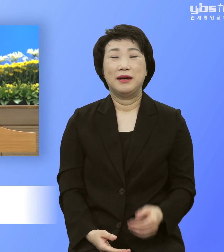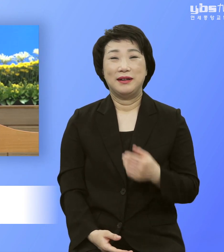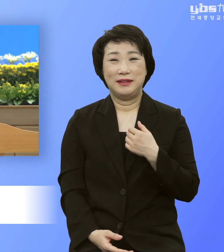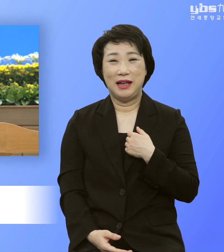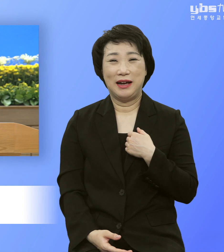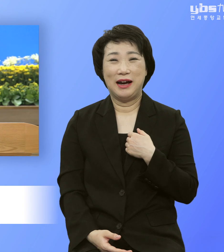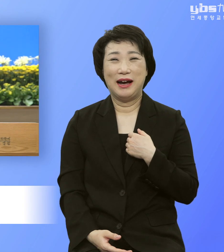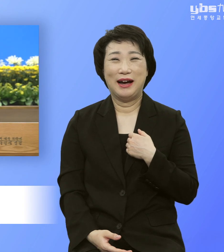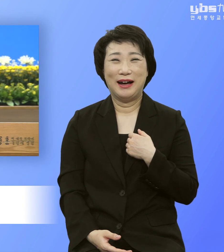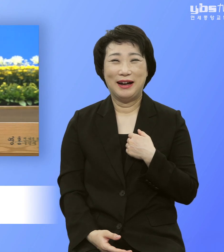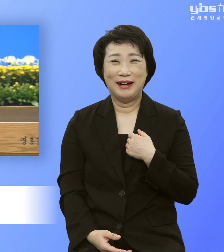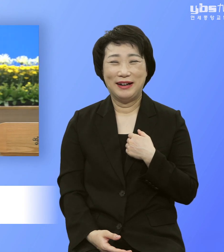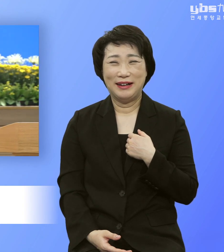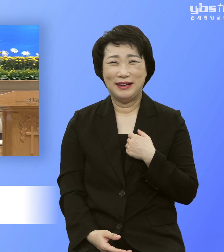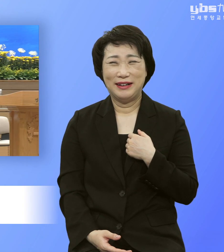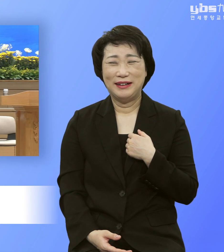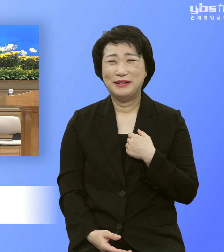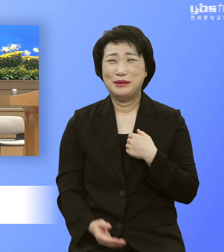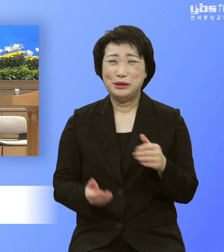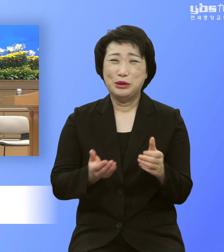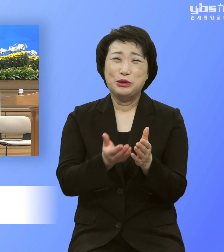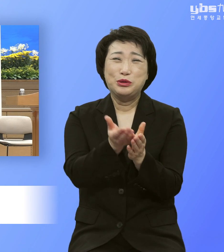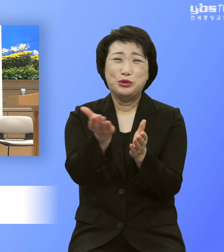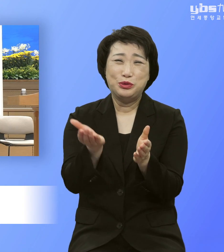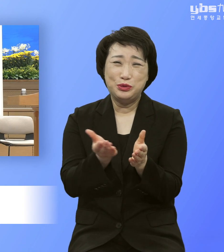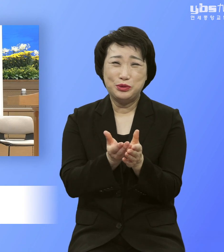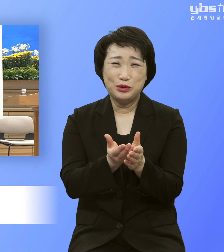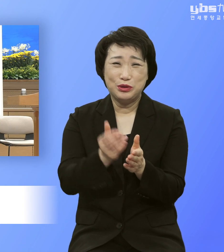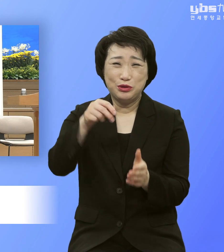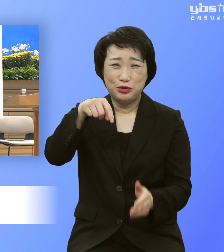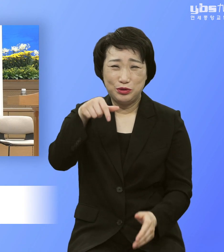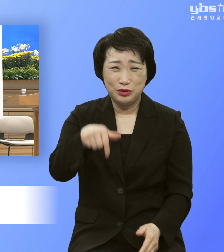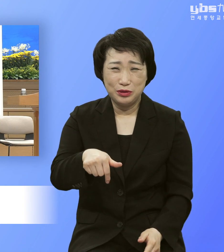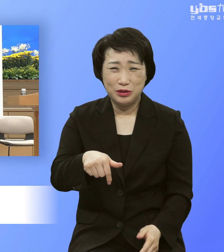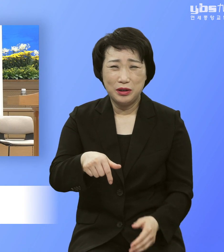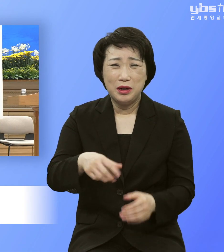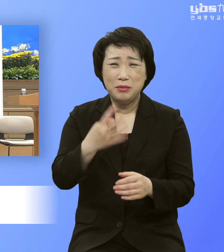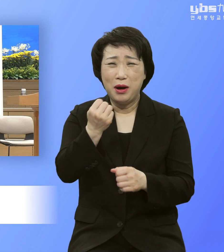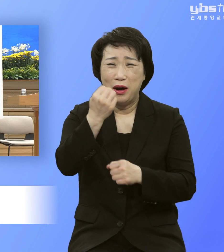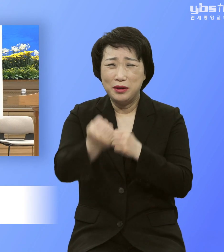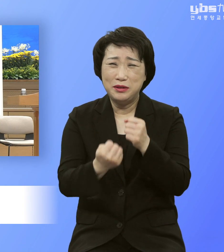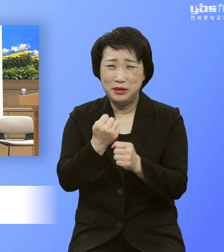내가 죽을 참 몇 년 먹어봤죠. 죽.